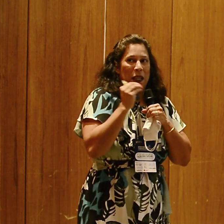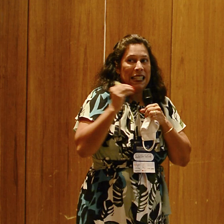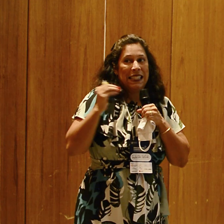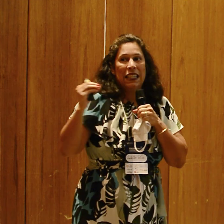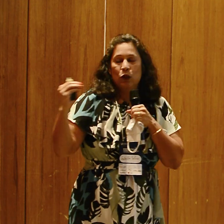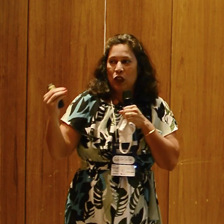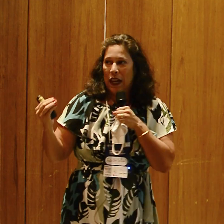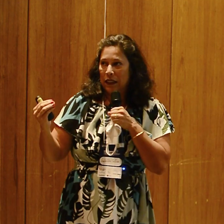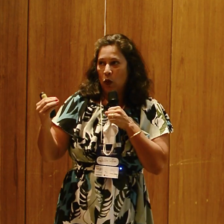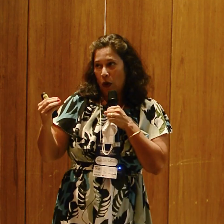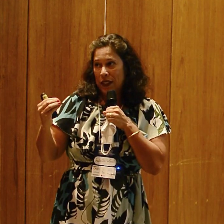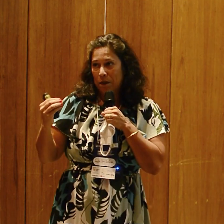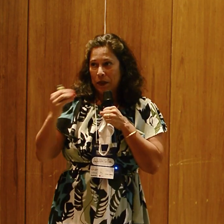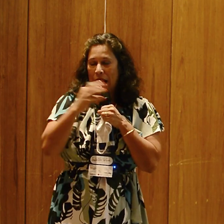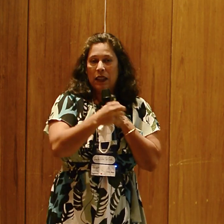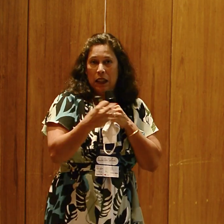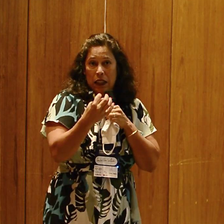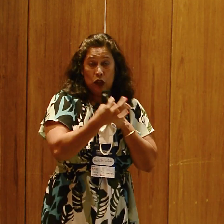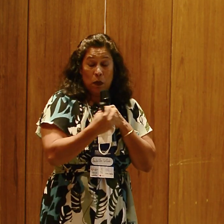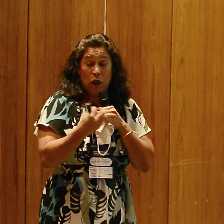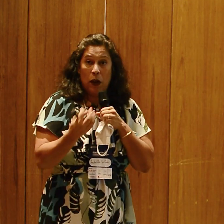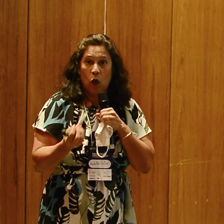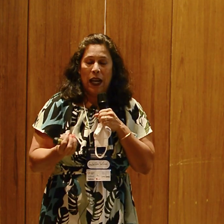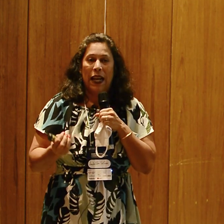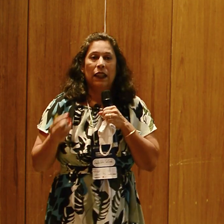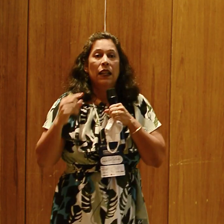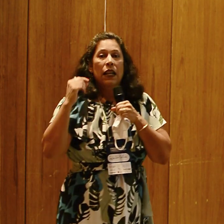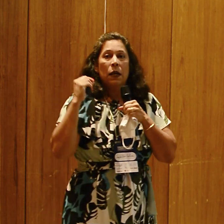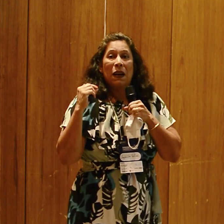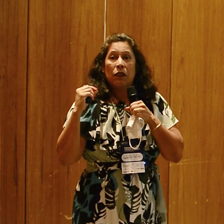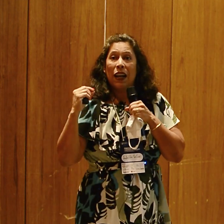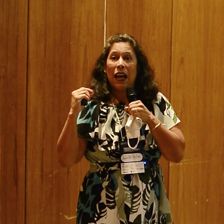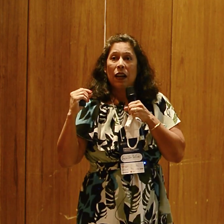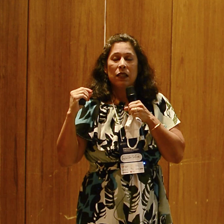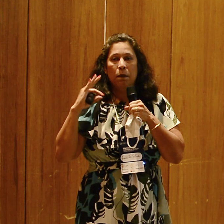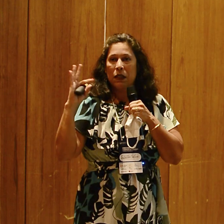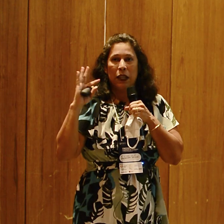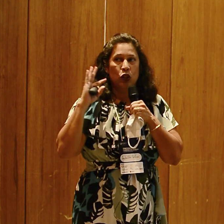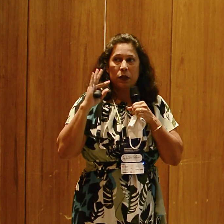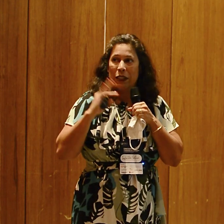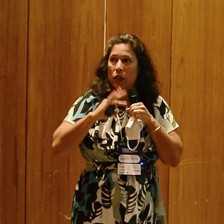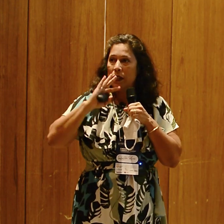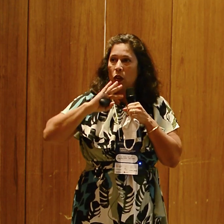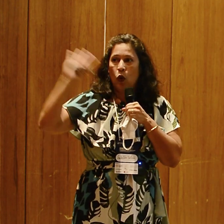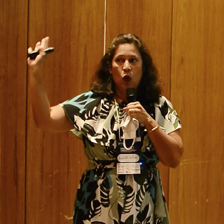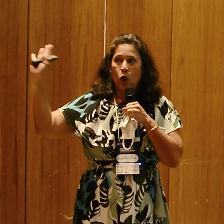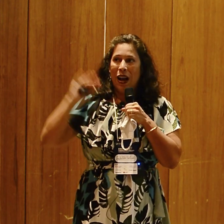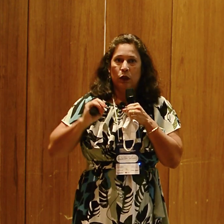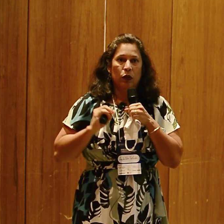metodicamente no pedacinho de cada coisa, né, e de uma forma concreta, e passa a falar simplesmente 2 mais